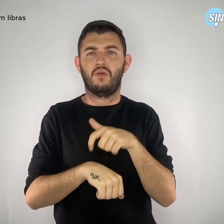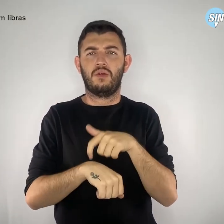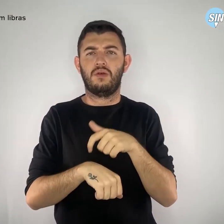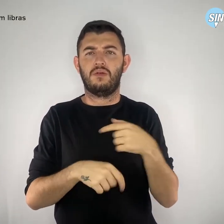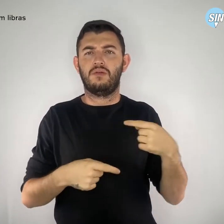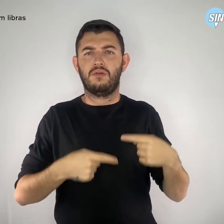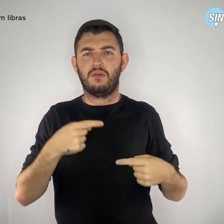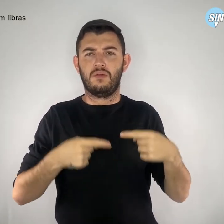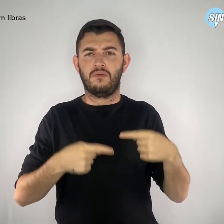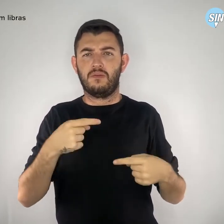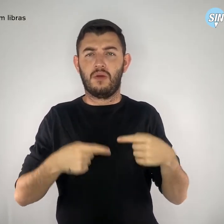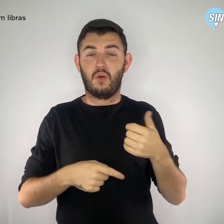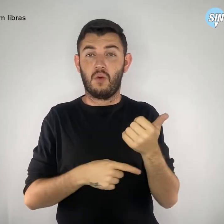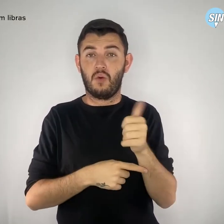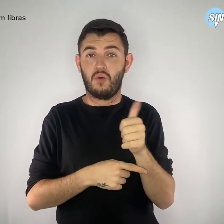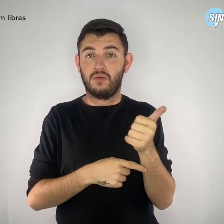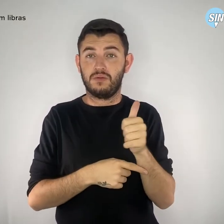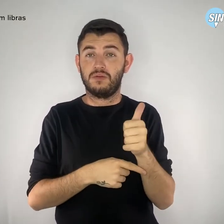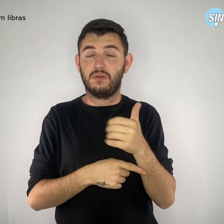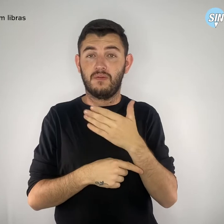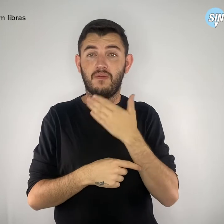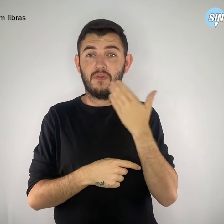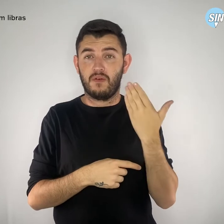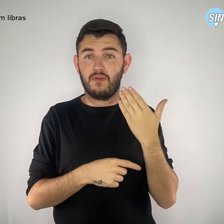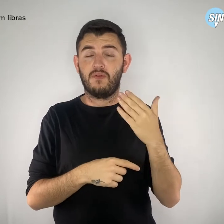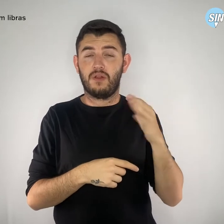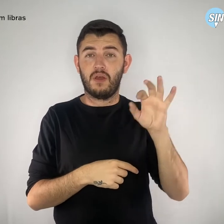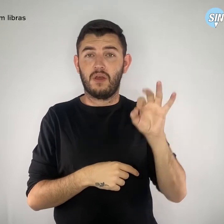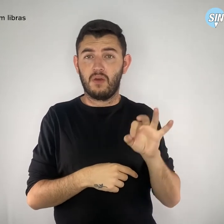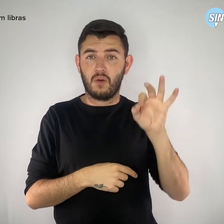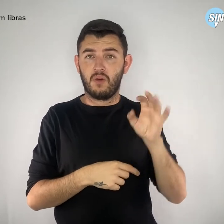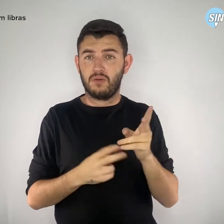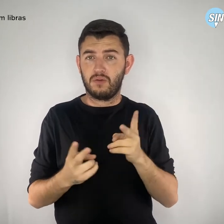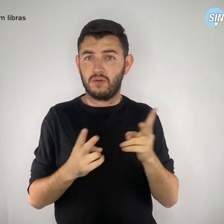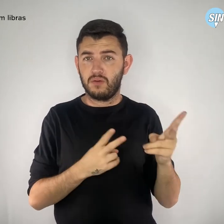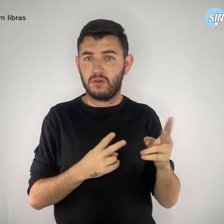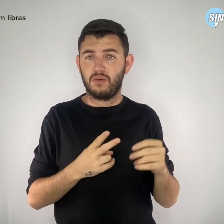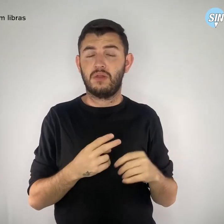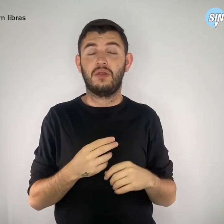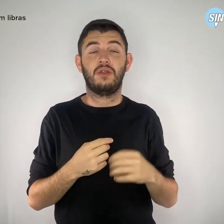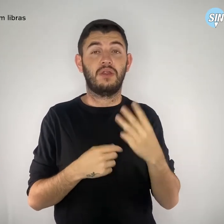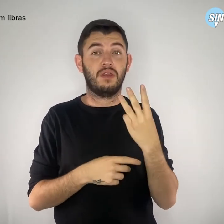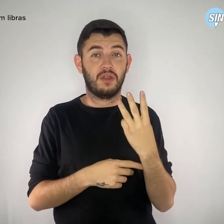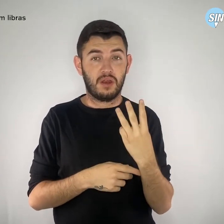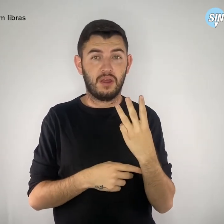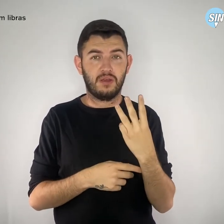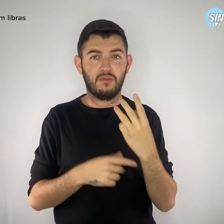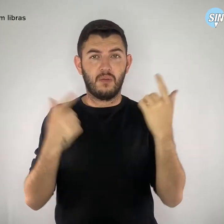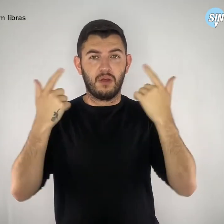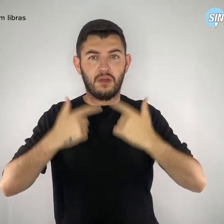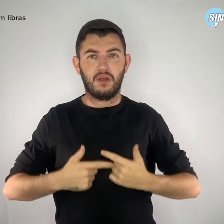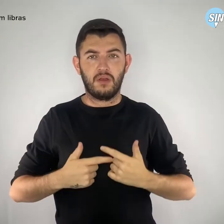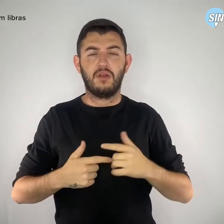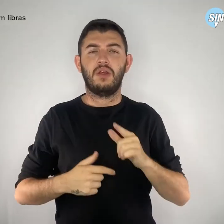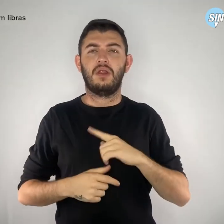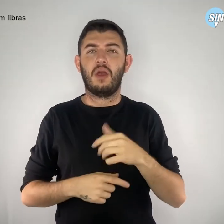são favoráveis, 3 neutras e 11 são contrárias às cotas, de acordo